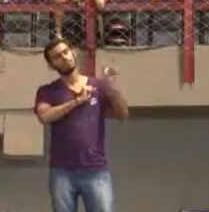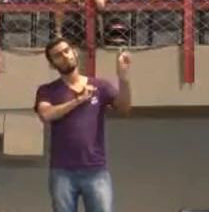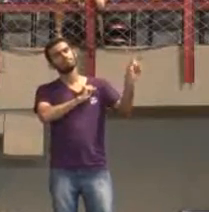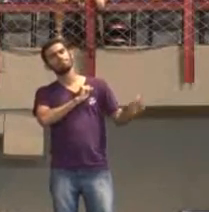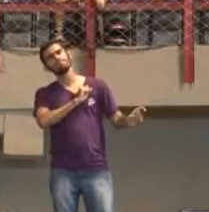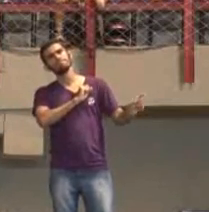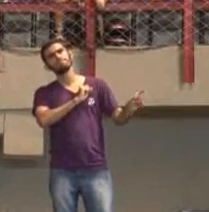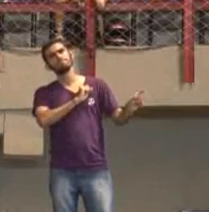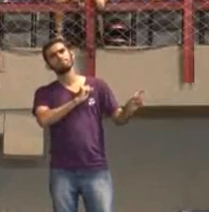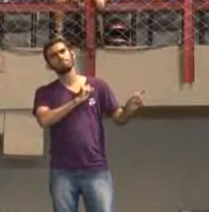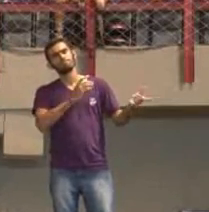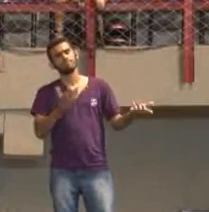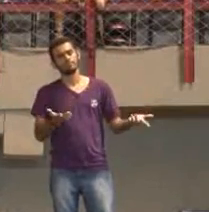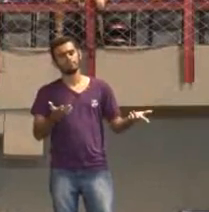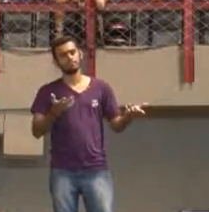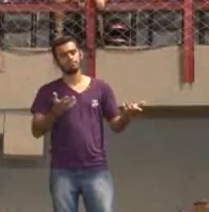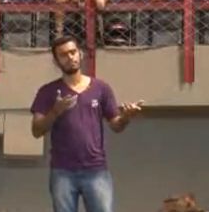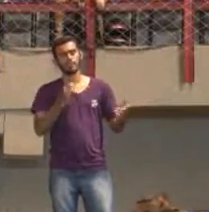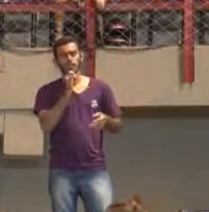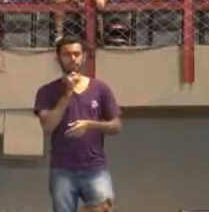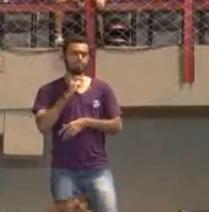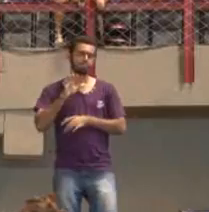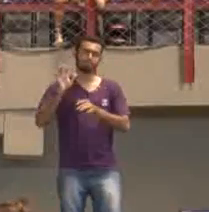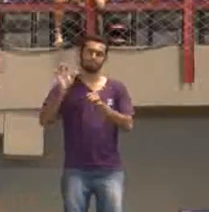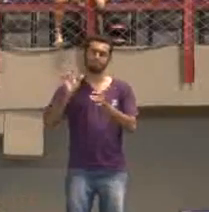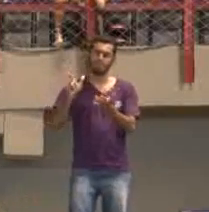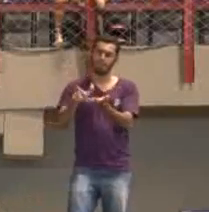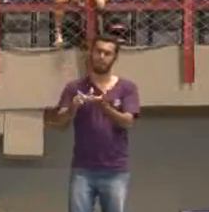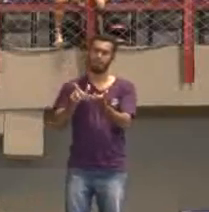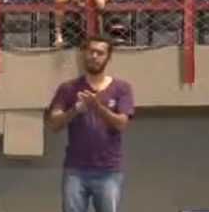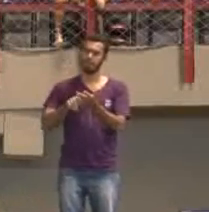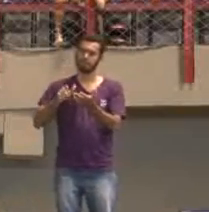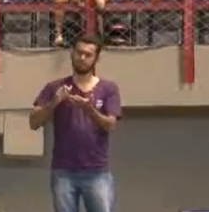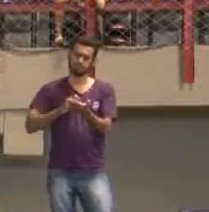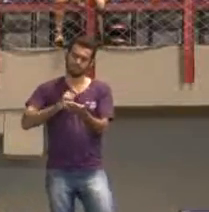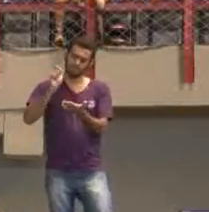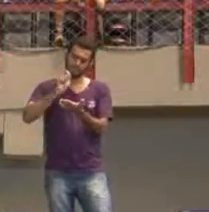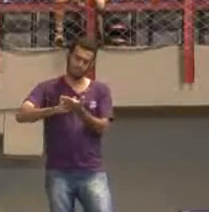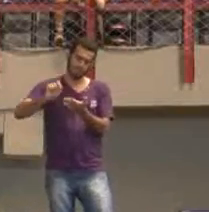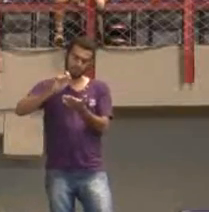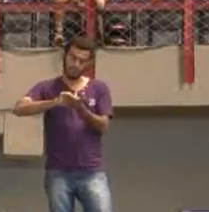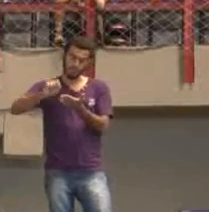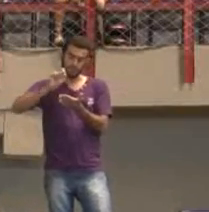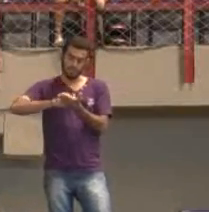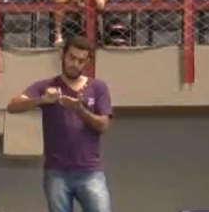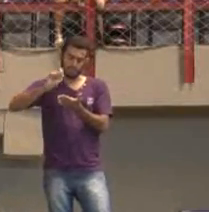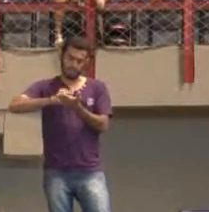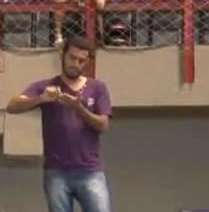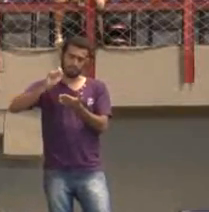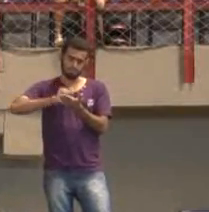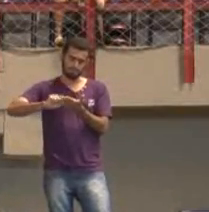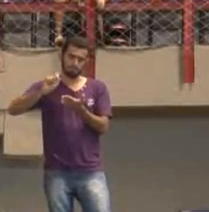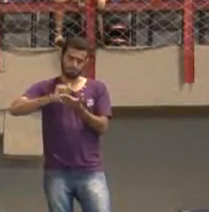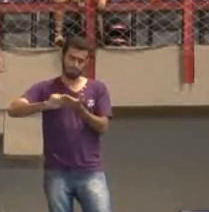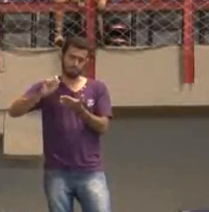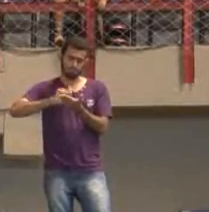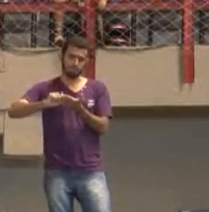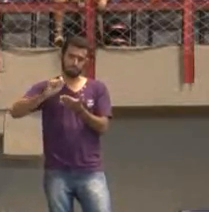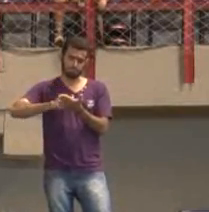aí pega um pedaço de papel, uma caneta e resolve escrever sobre